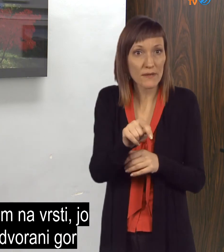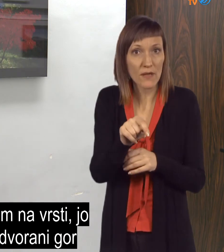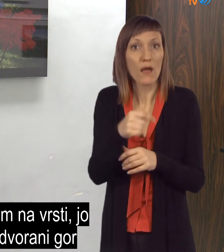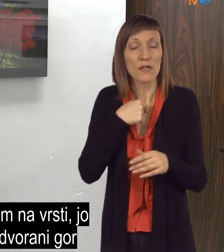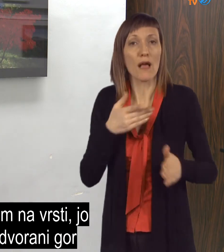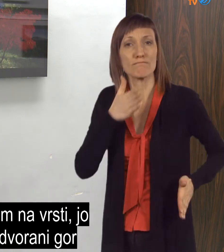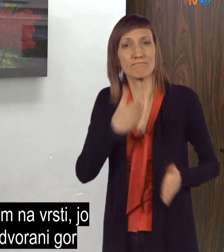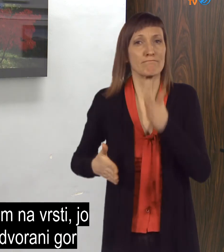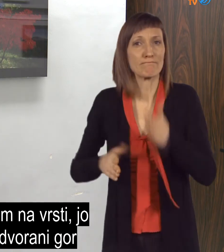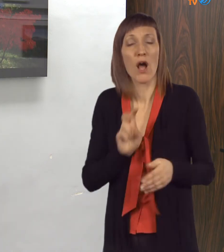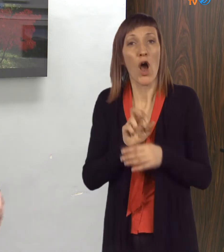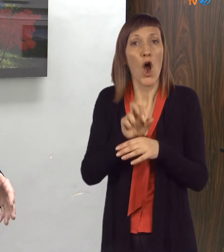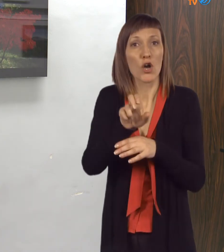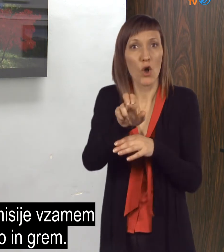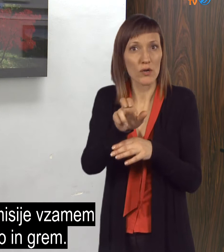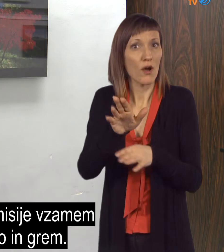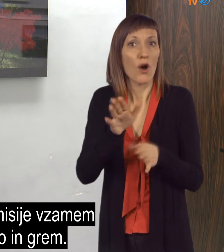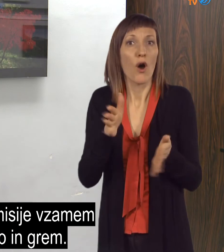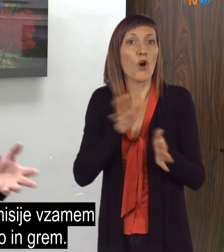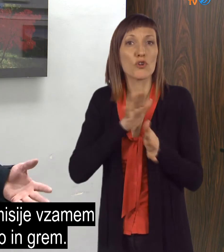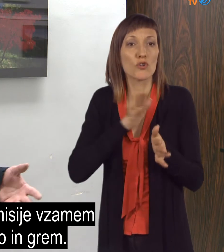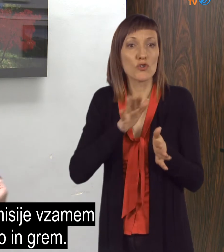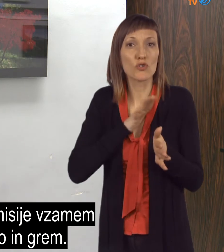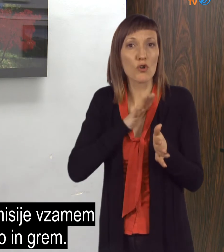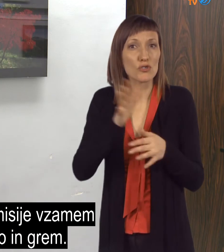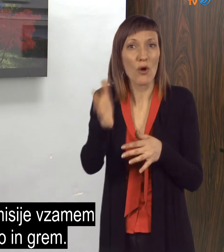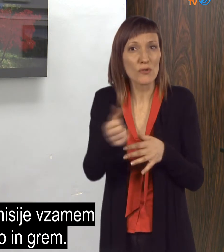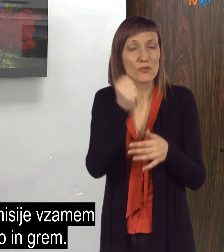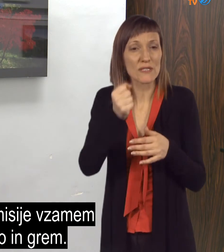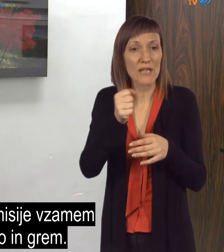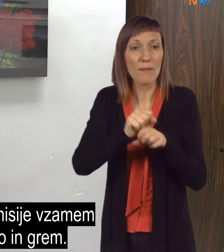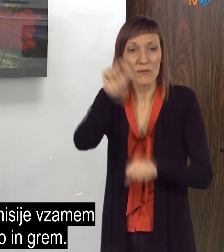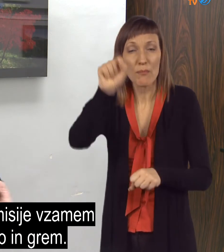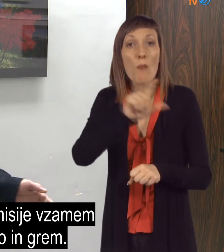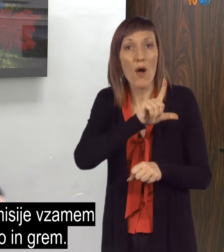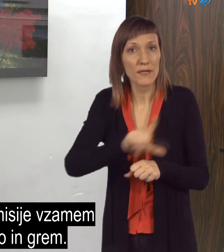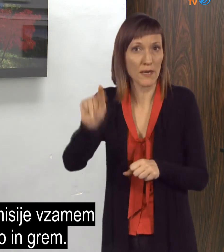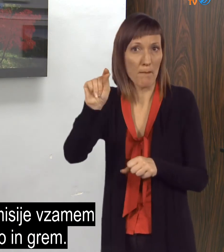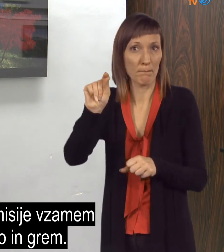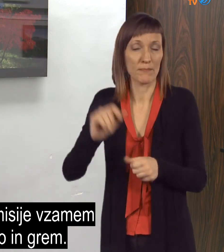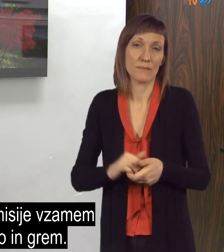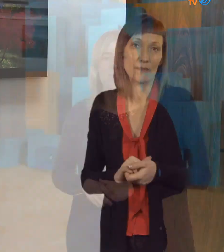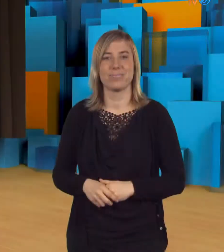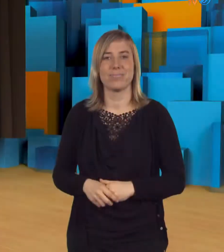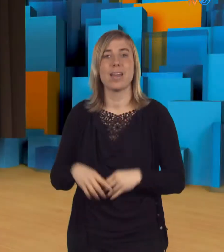jo mahnem po dvorani gor, na grozo komisije povzamem eno diplomo pa grem.